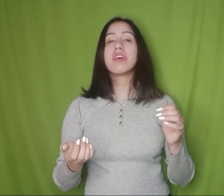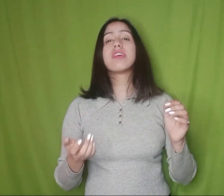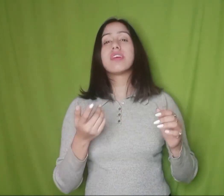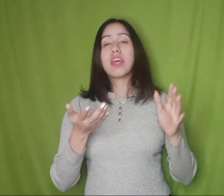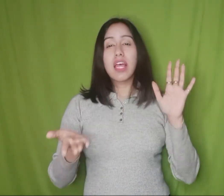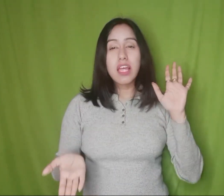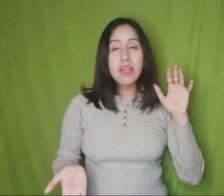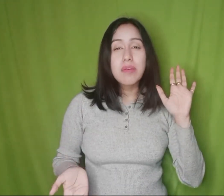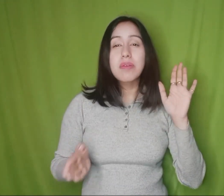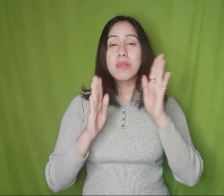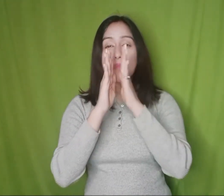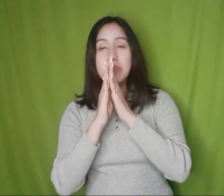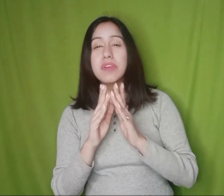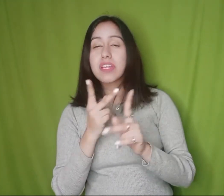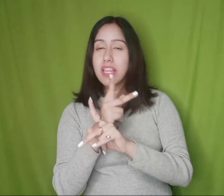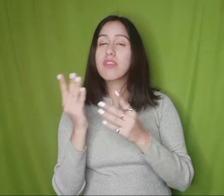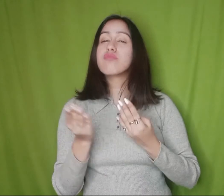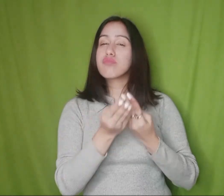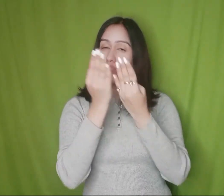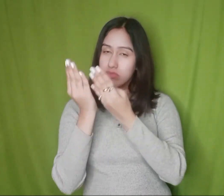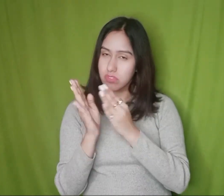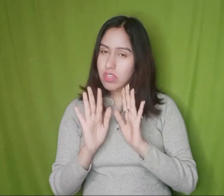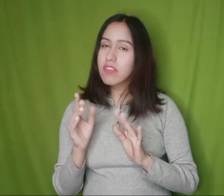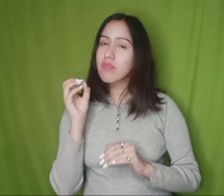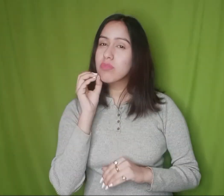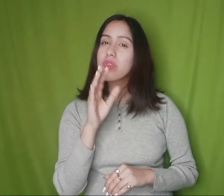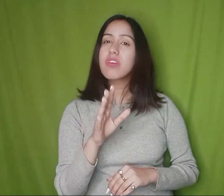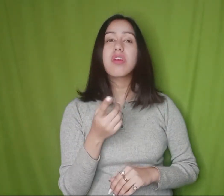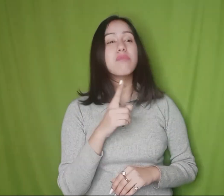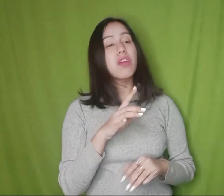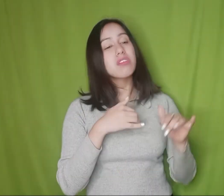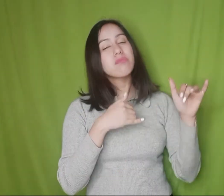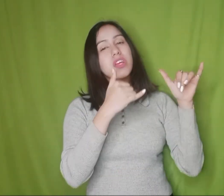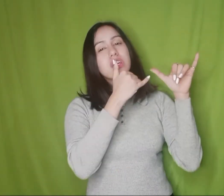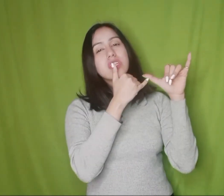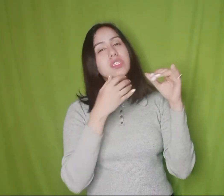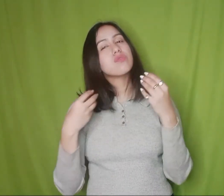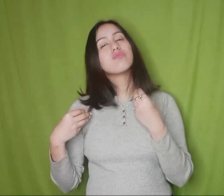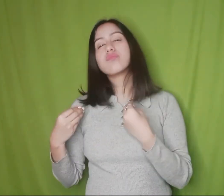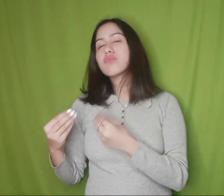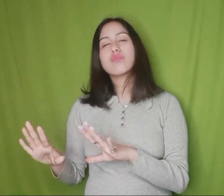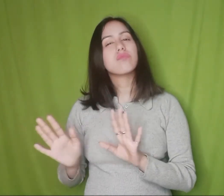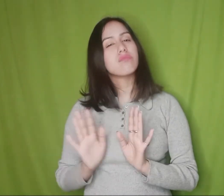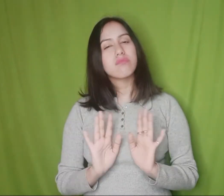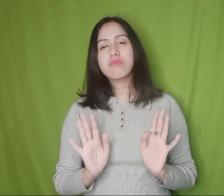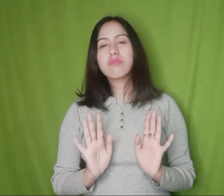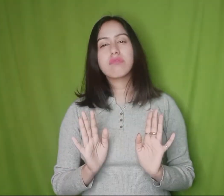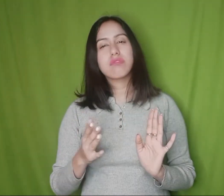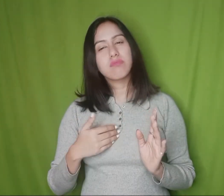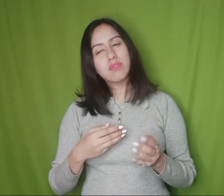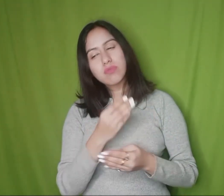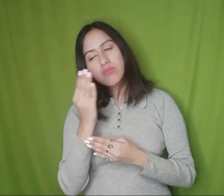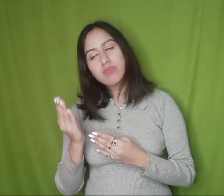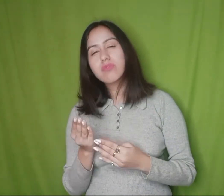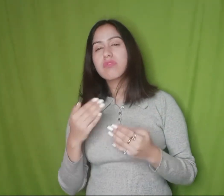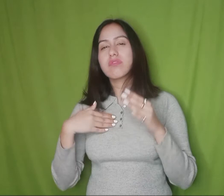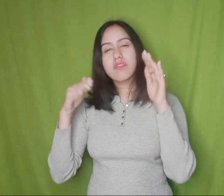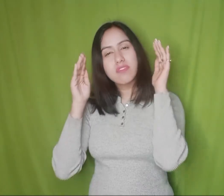तुम क्षमा मांग लो सबसे, कह दो कि करोगी दुर्गा की उपासना, वो सब छोड़ देंगे तुमको। पर सांवरे को कैसे छोड़ूं